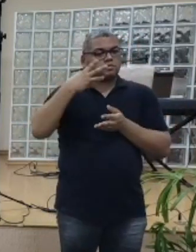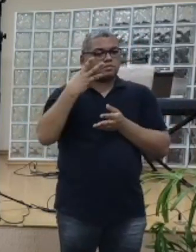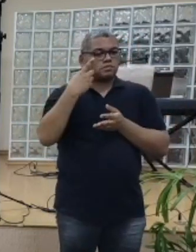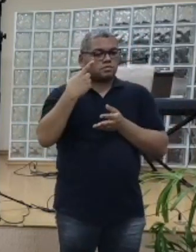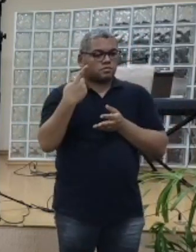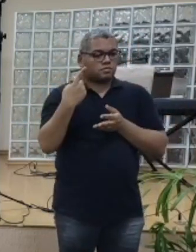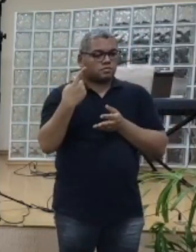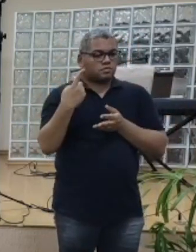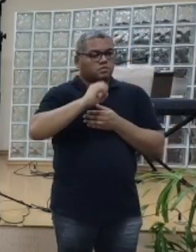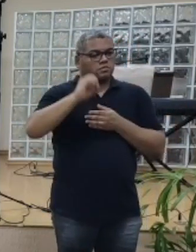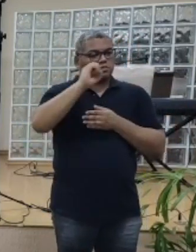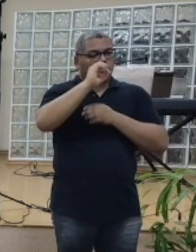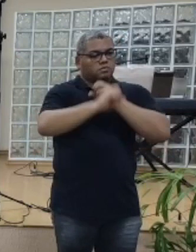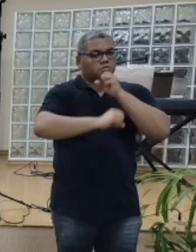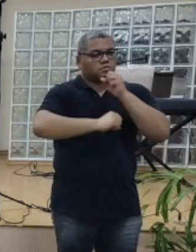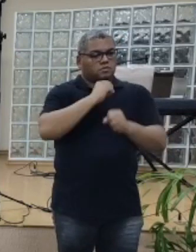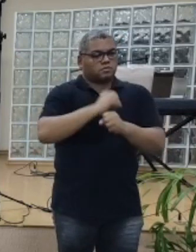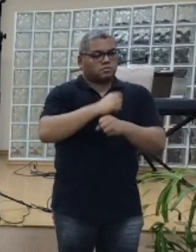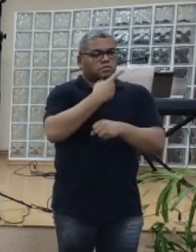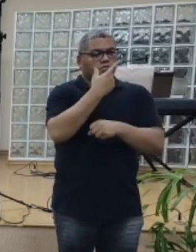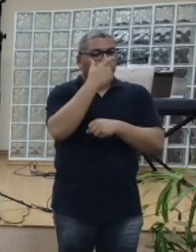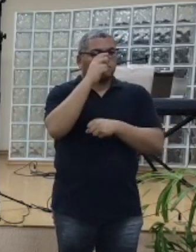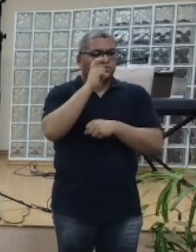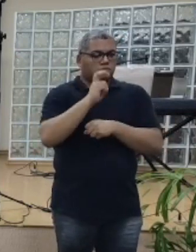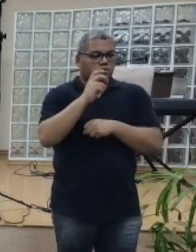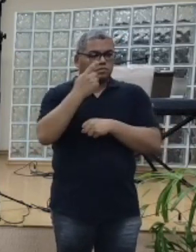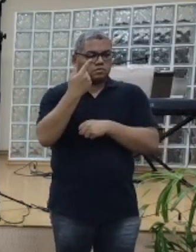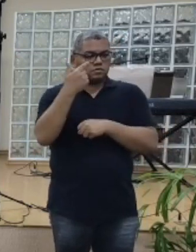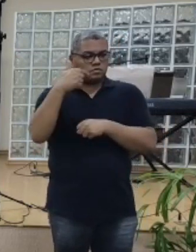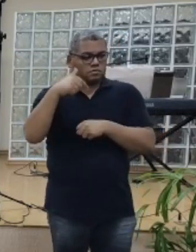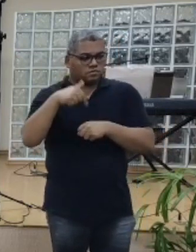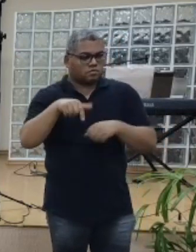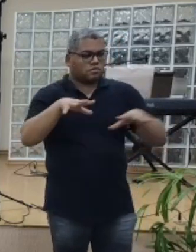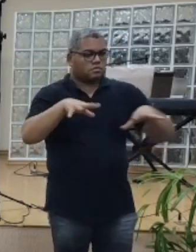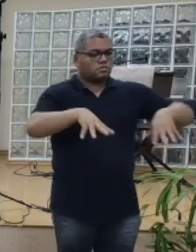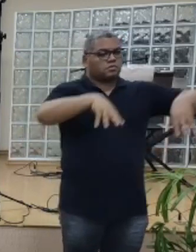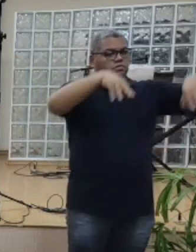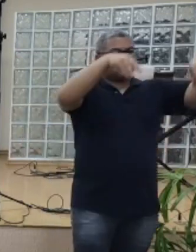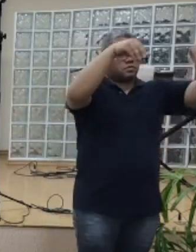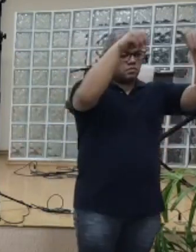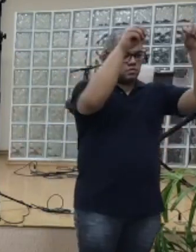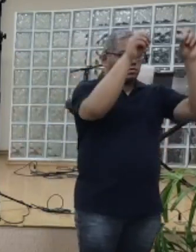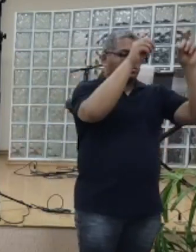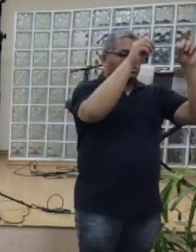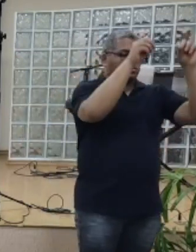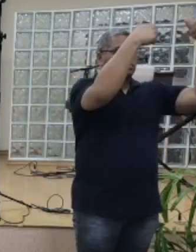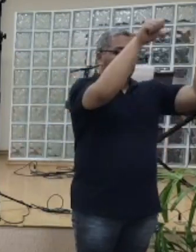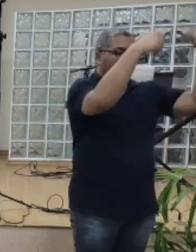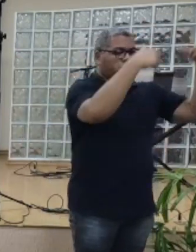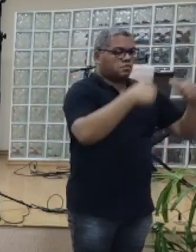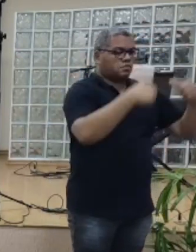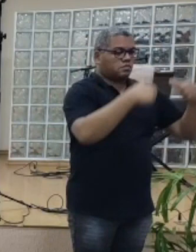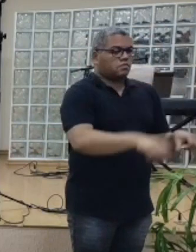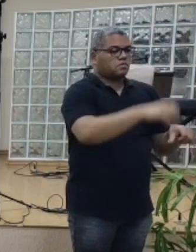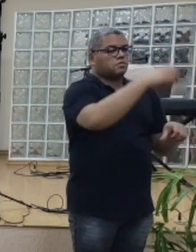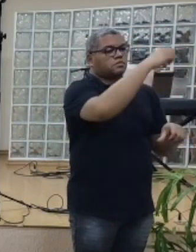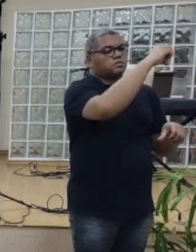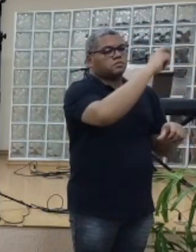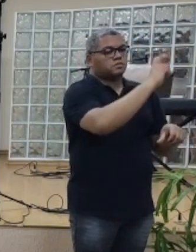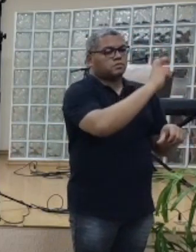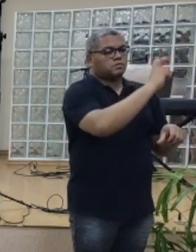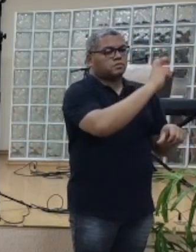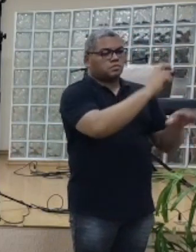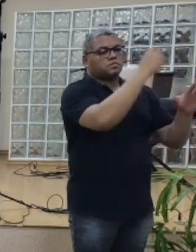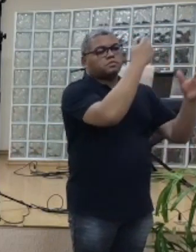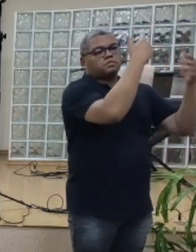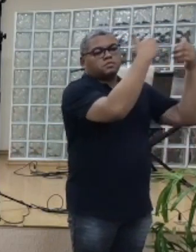1517, na porta do castelo de Wittenberg, ele afixa as suas 95